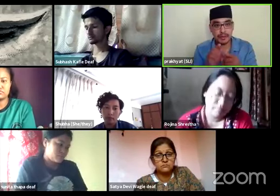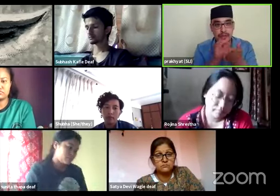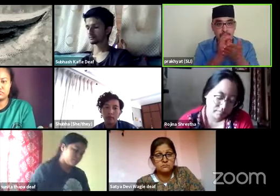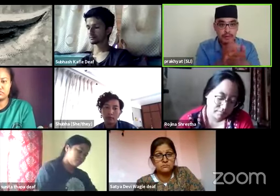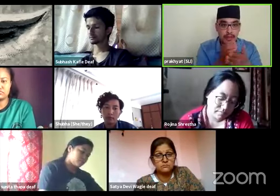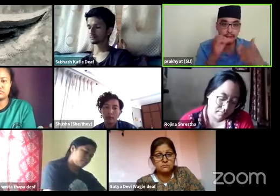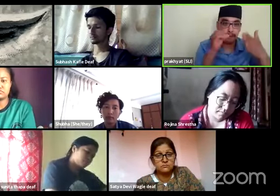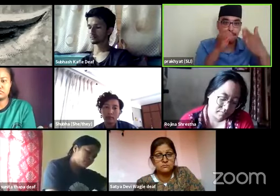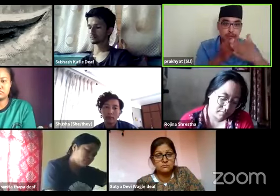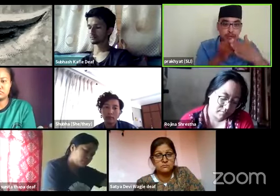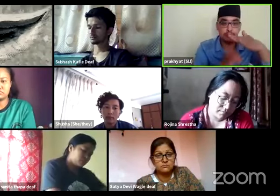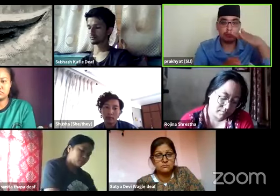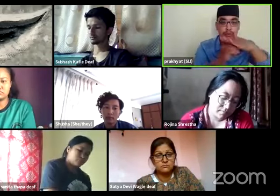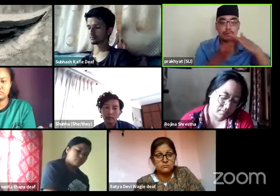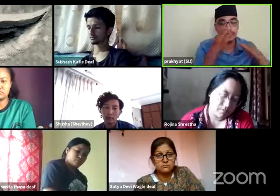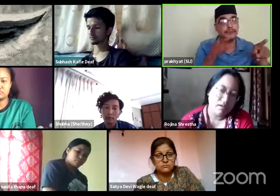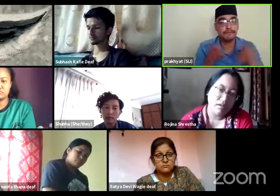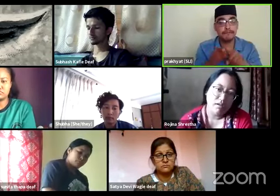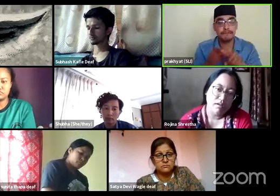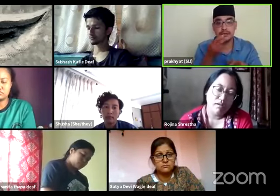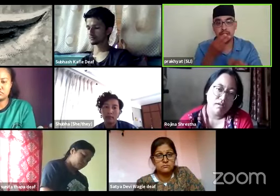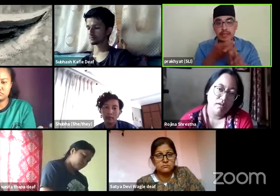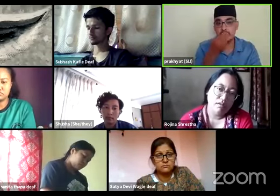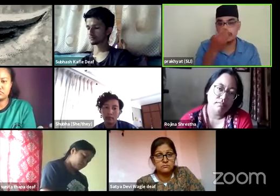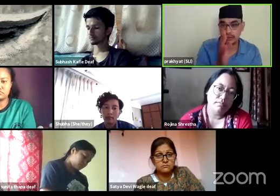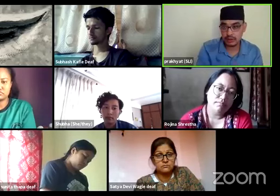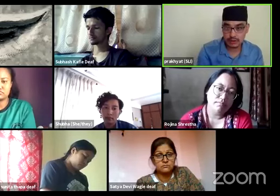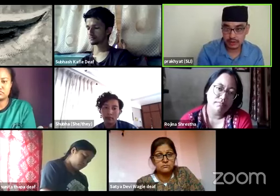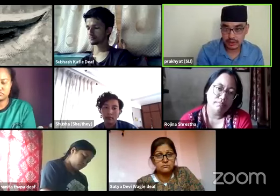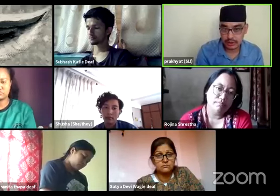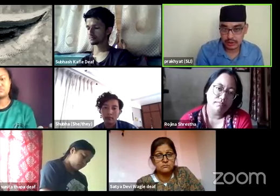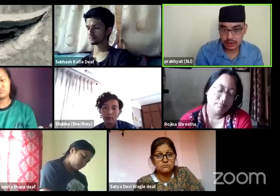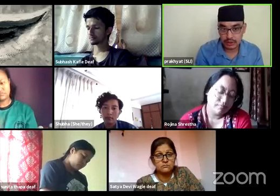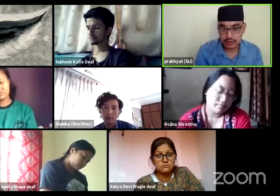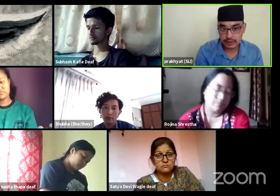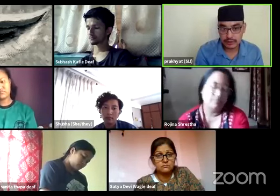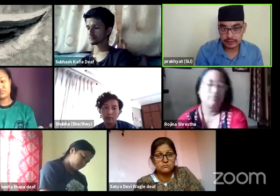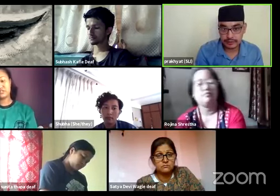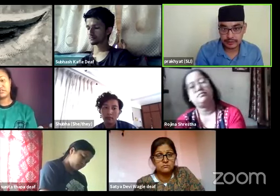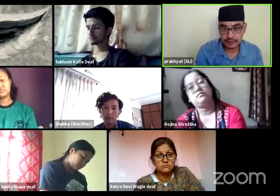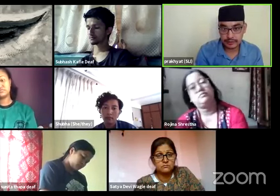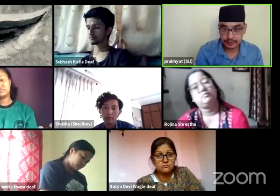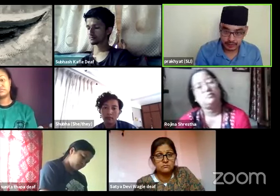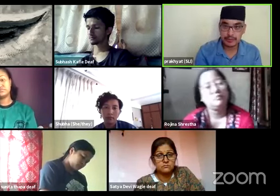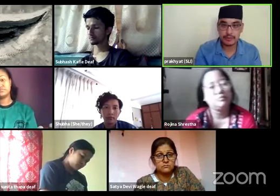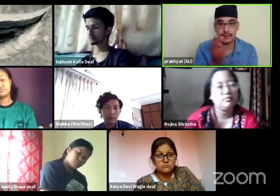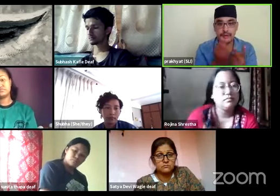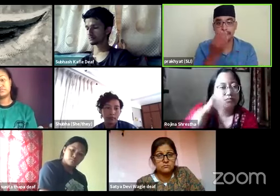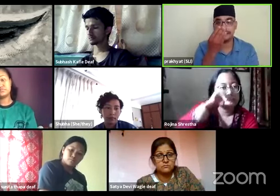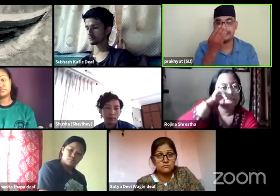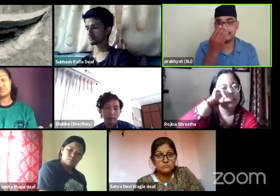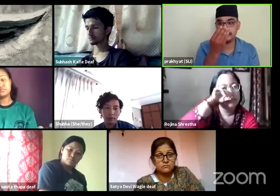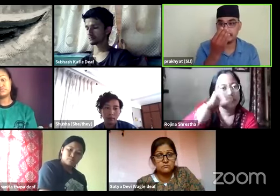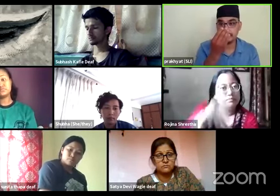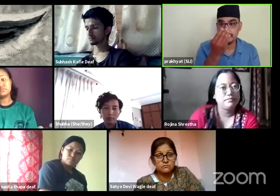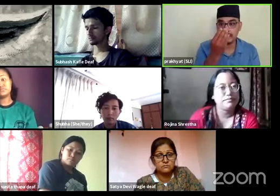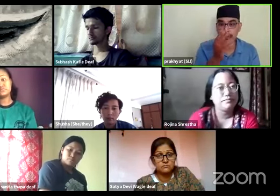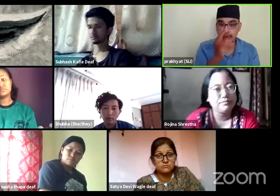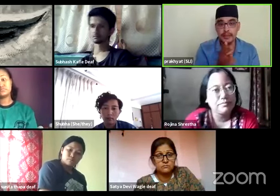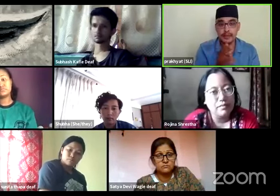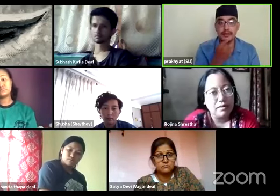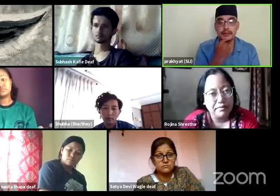अब कम्युनिकेसन ग्याप हुन्छ होइन, प्रोभाइड गर्न नसक्ने कुराहरू. सो